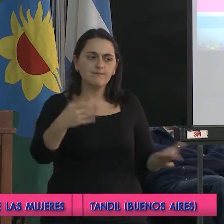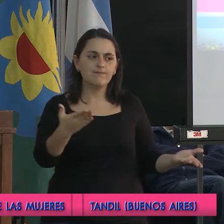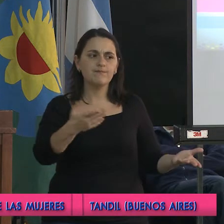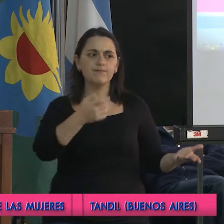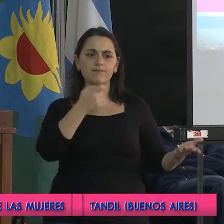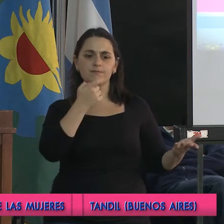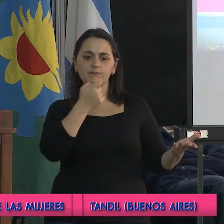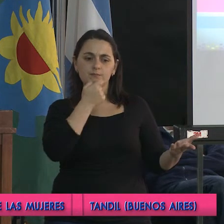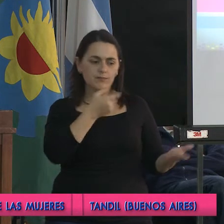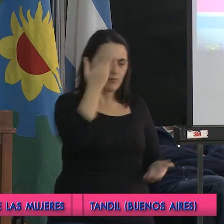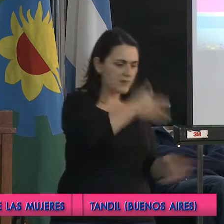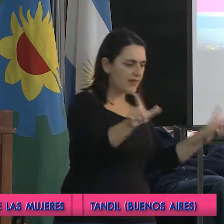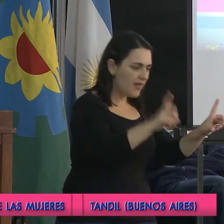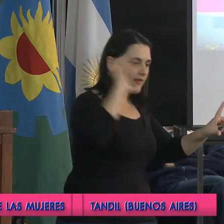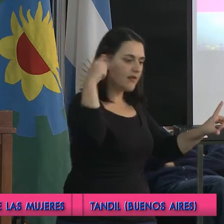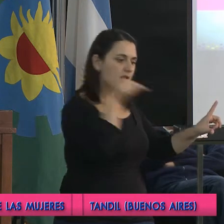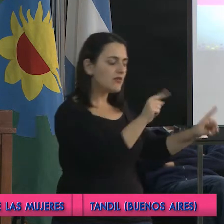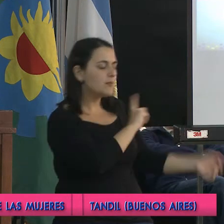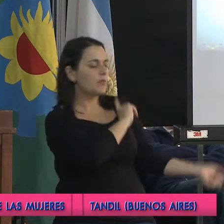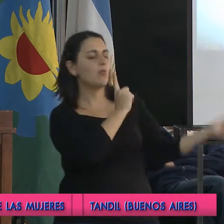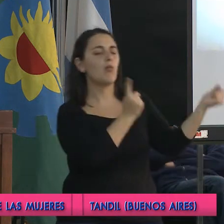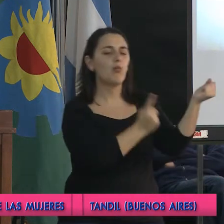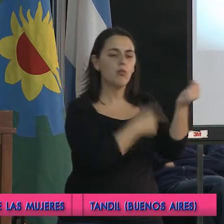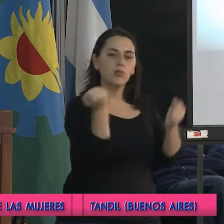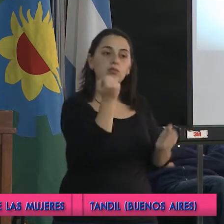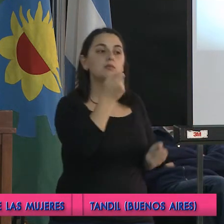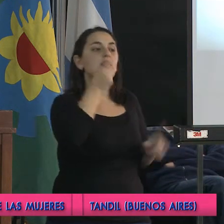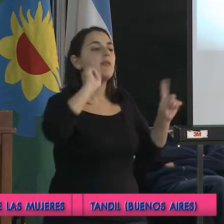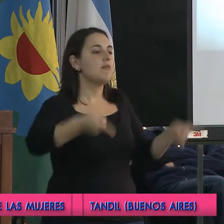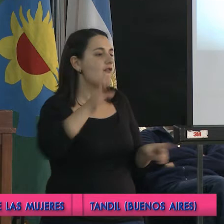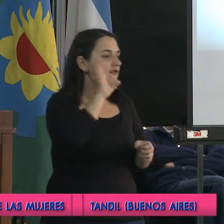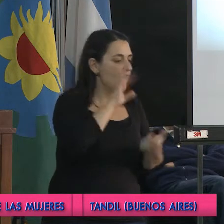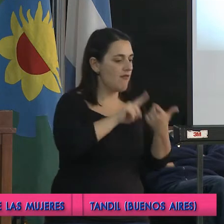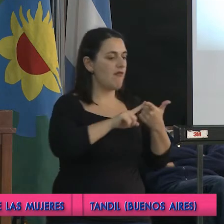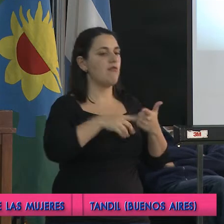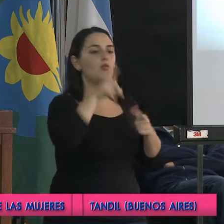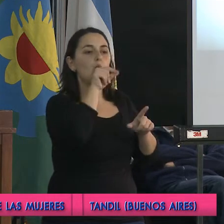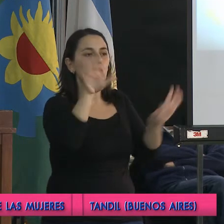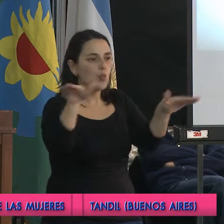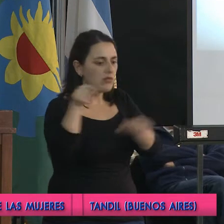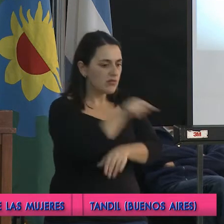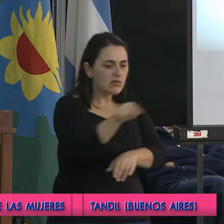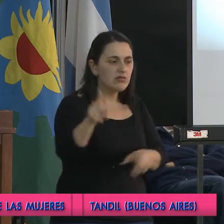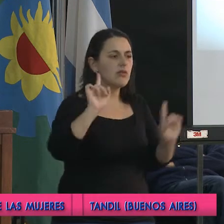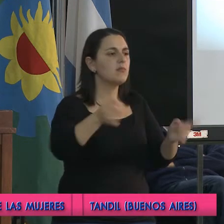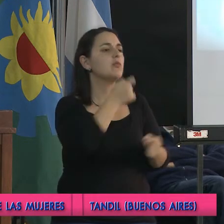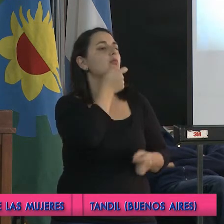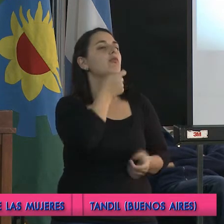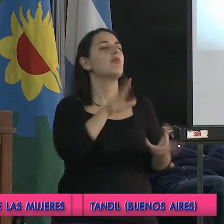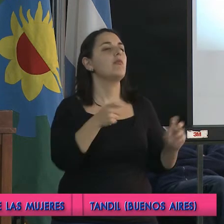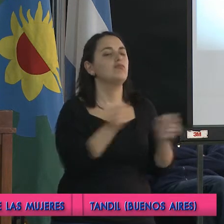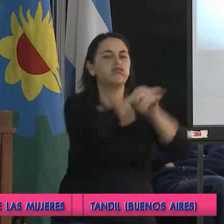de los medios de comunicación, incluidas las redes sociales, tanto para ignorar,